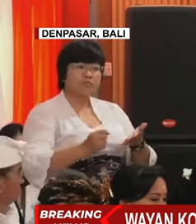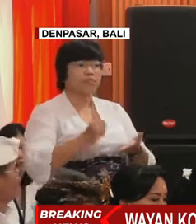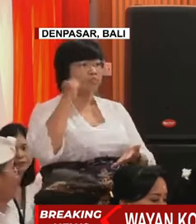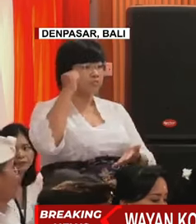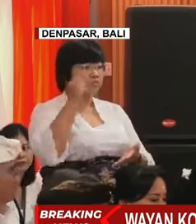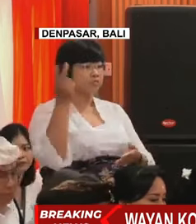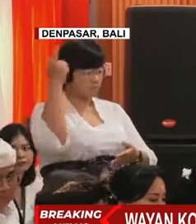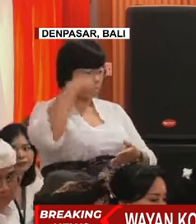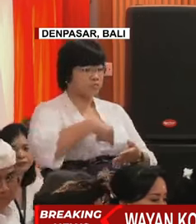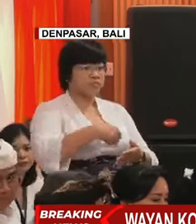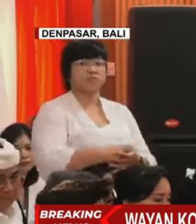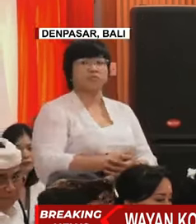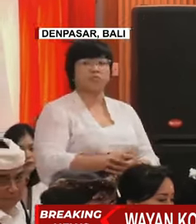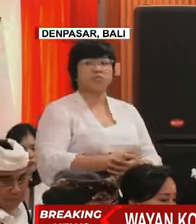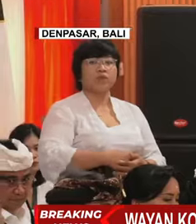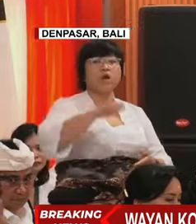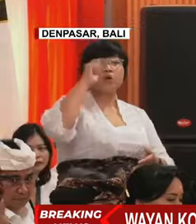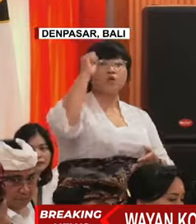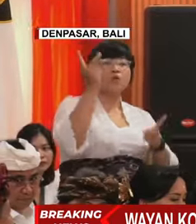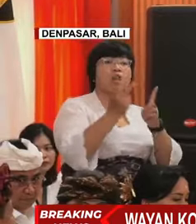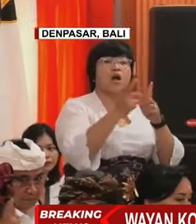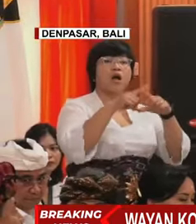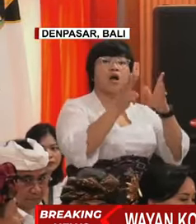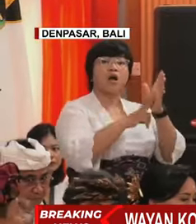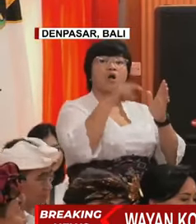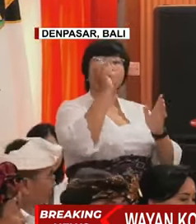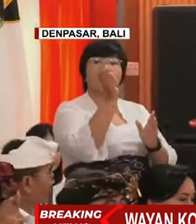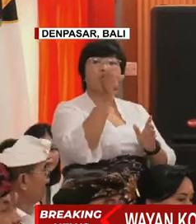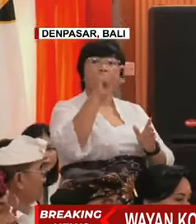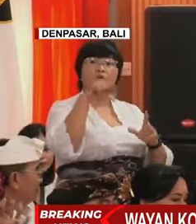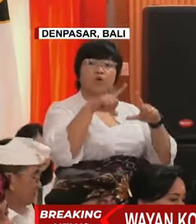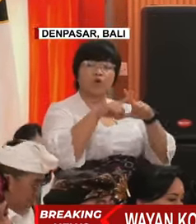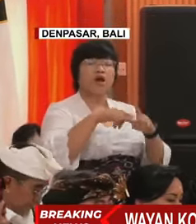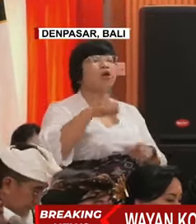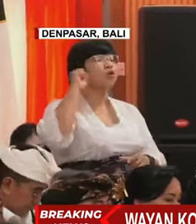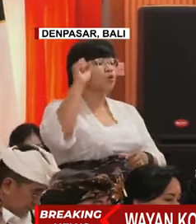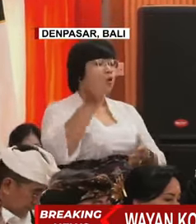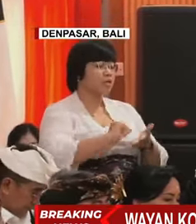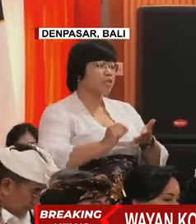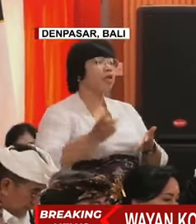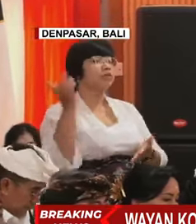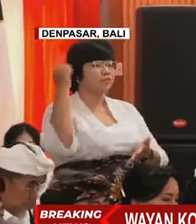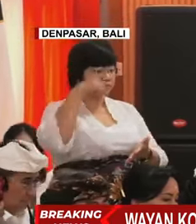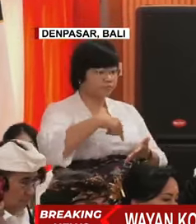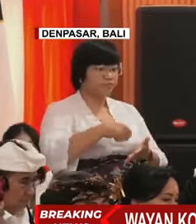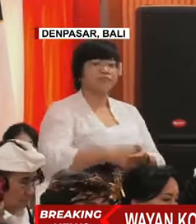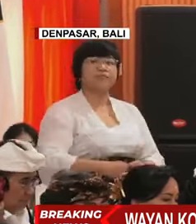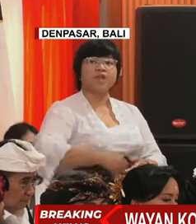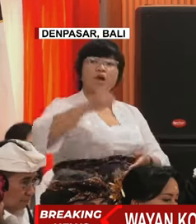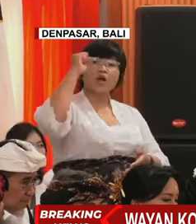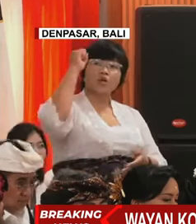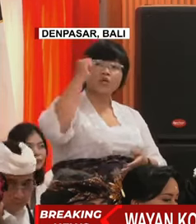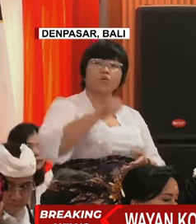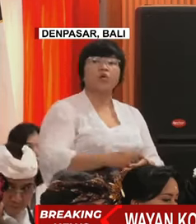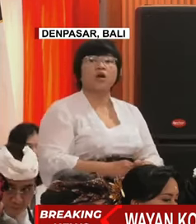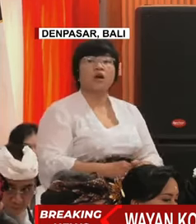cukup realistis untuk saat ini he cukup realistis tapi apakah ini bisa jadi jaminan bahwa incumben ini bisa apa ya bisa megang konstituen